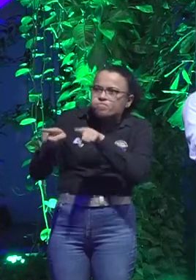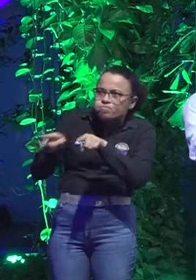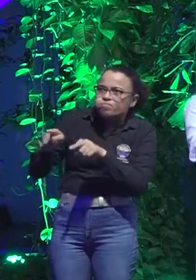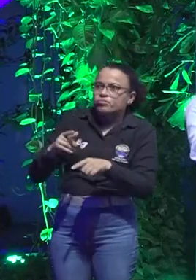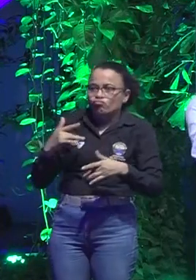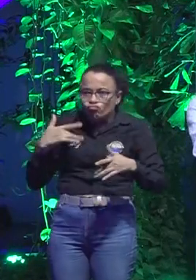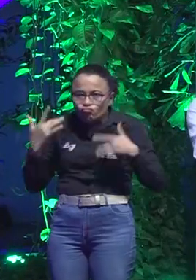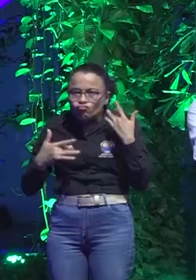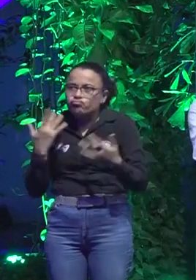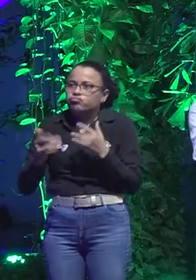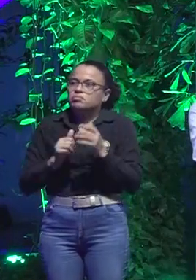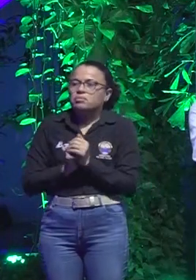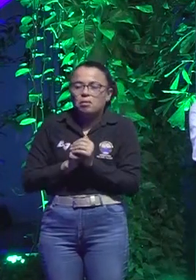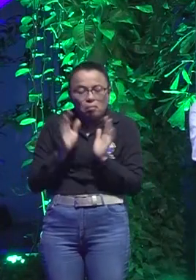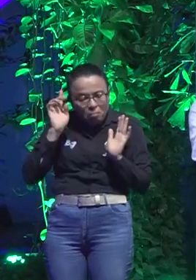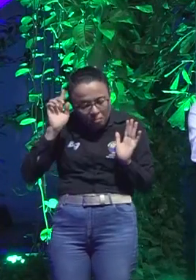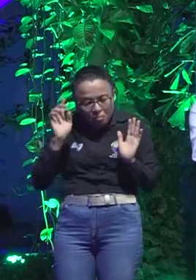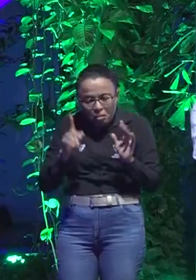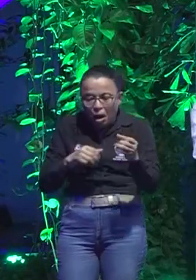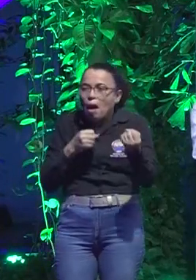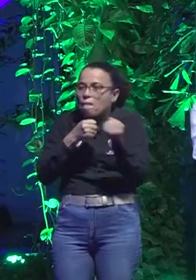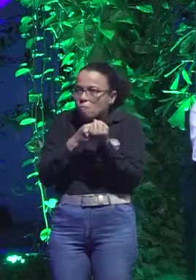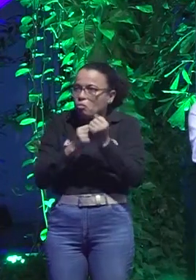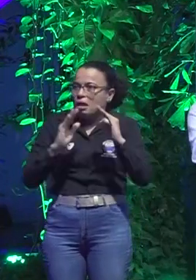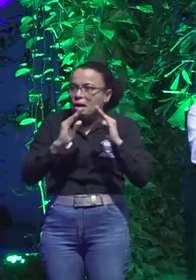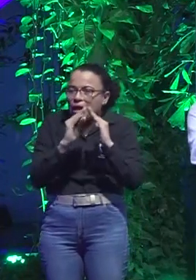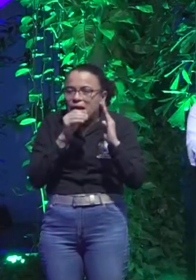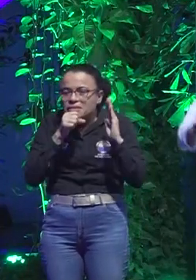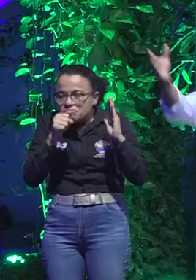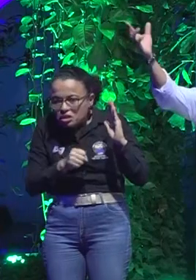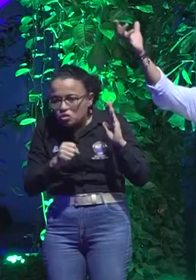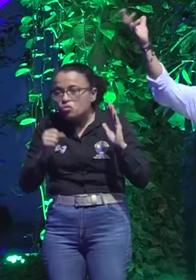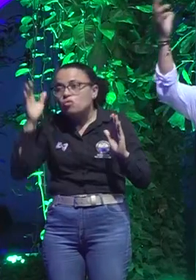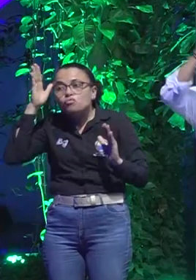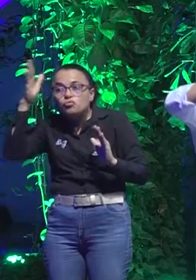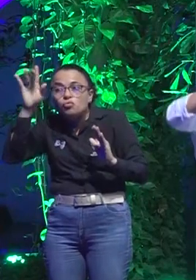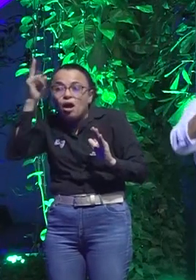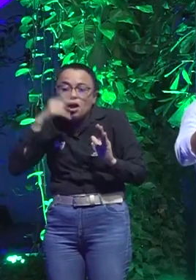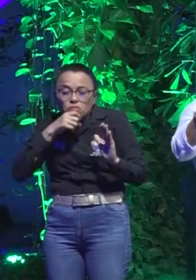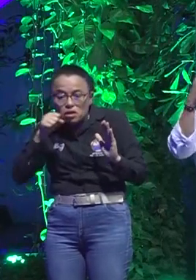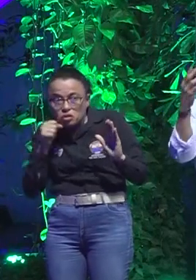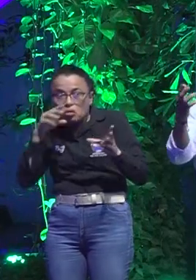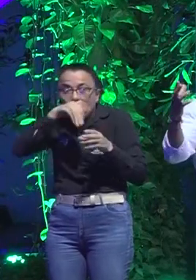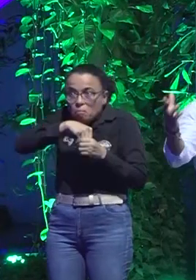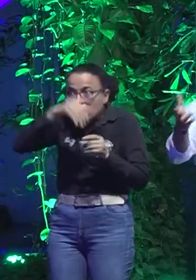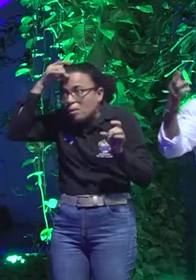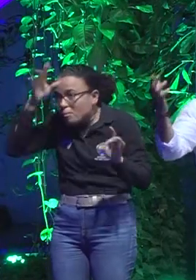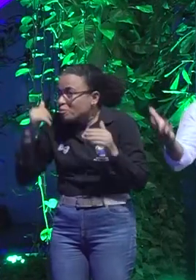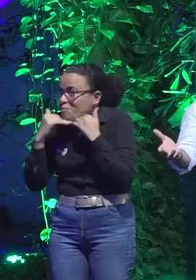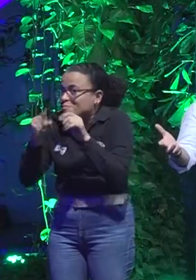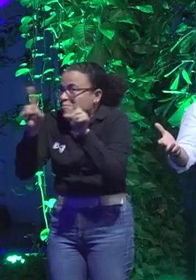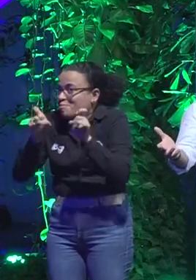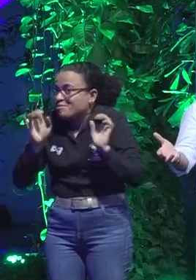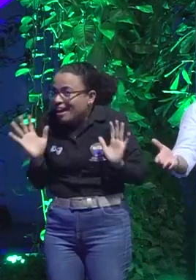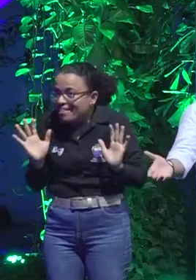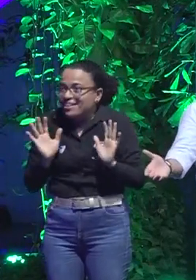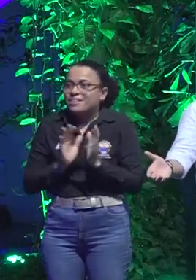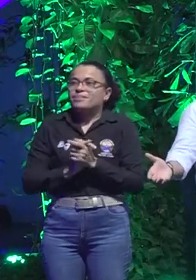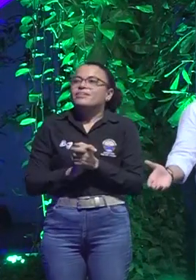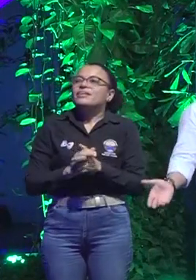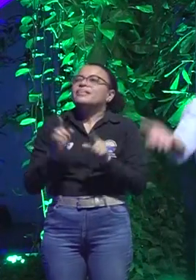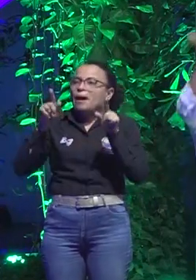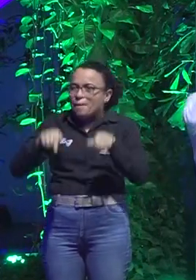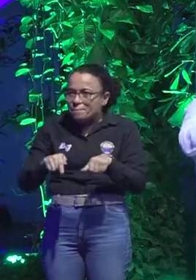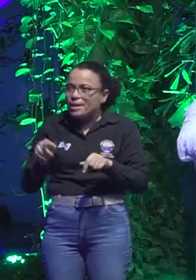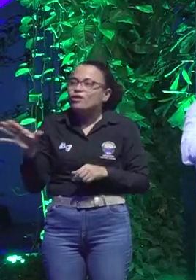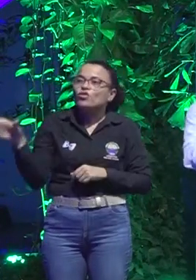de pronto no sabemos si vamos a necesitar. Y gracias a la Ya Vamos Todos, pues trajeron los viejitos de Ciénaga y ahora el asilo está desbordado de solicitudes porque para allá